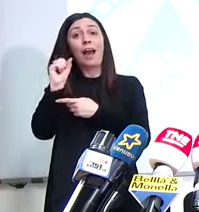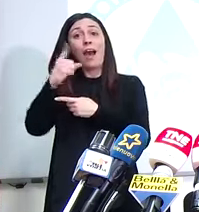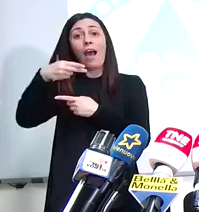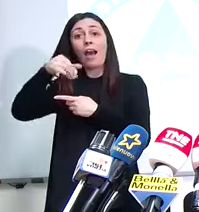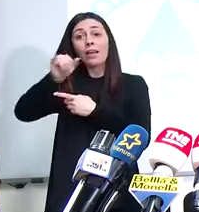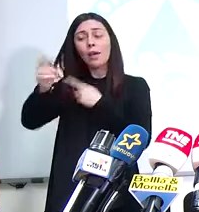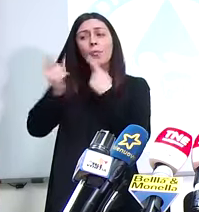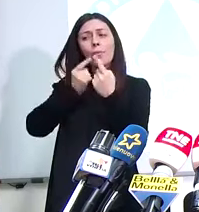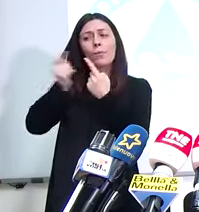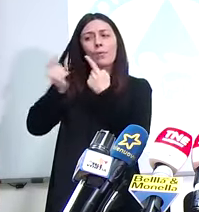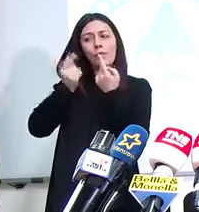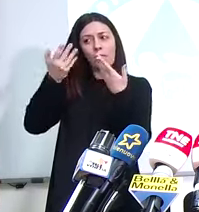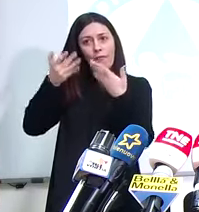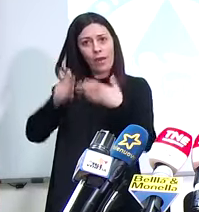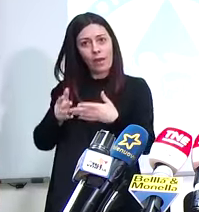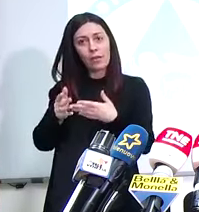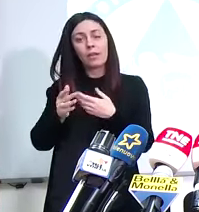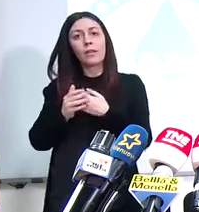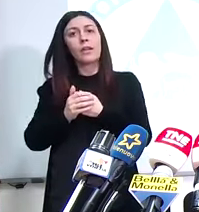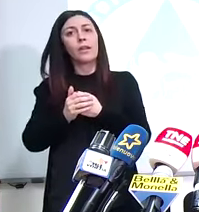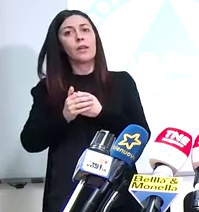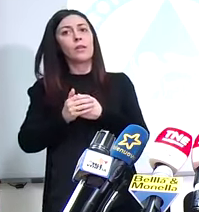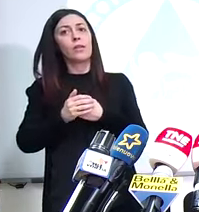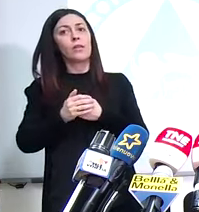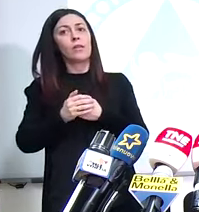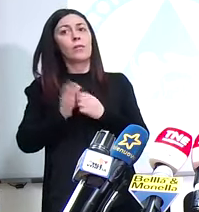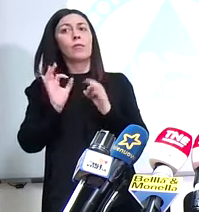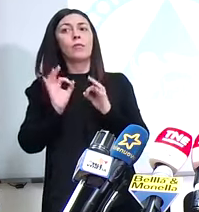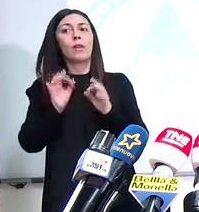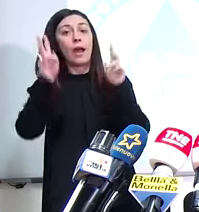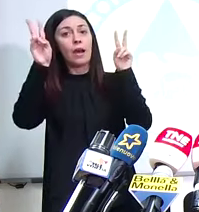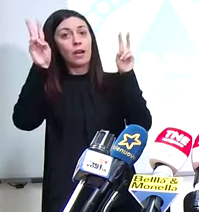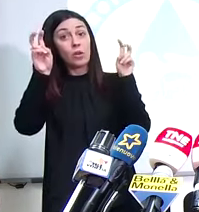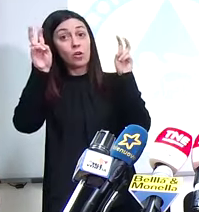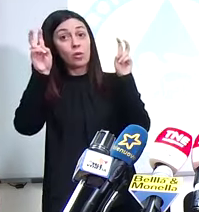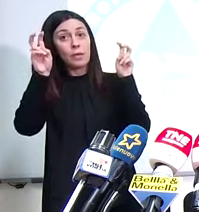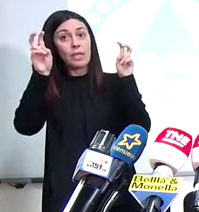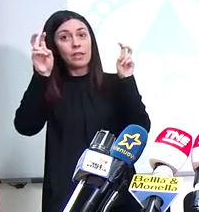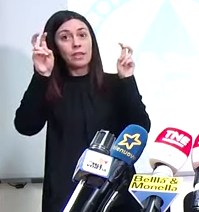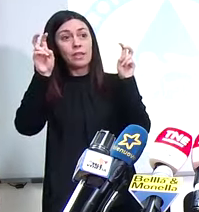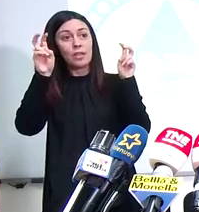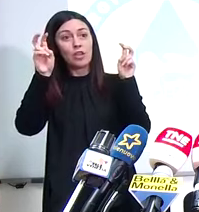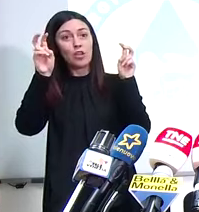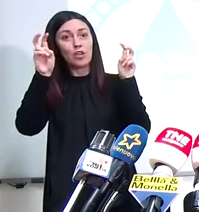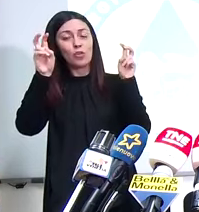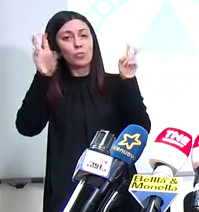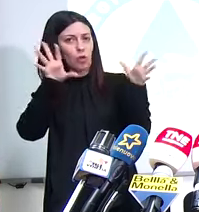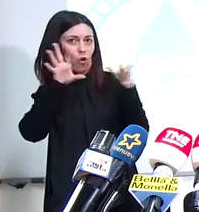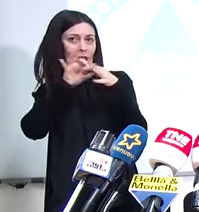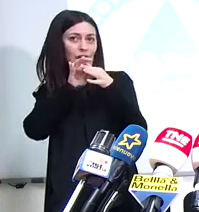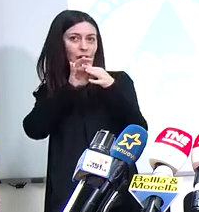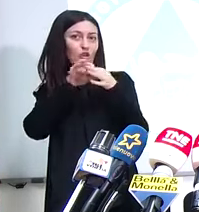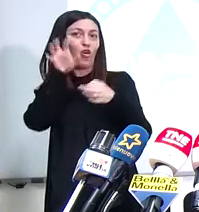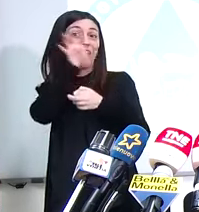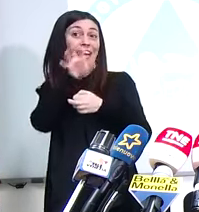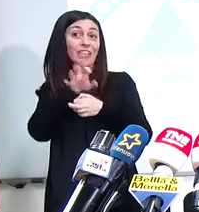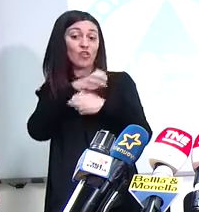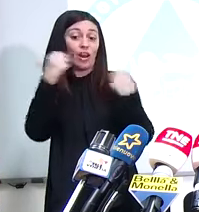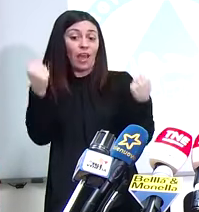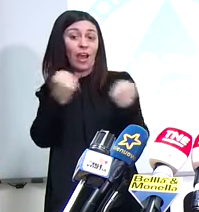per i temi che riguardano in maniera molto più specifica l'attività delle regioni se c'è qualche un indirizzo particolare che lei